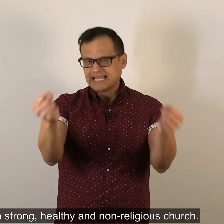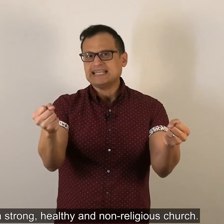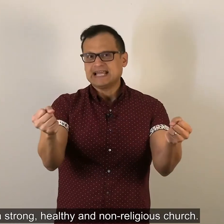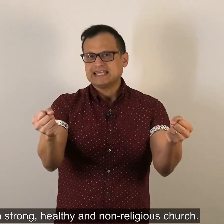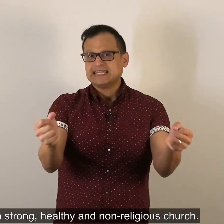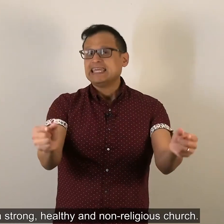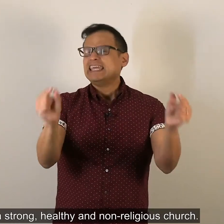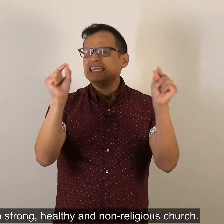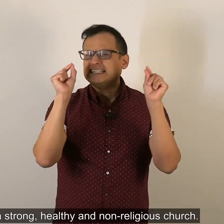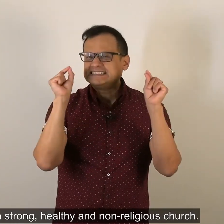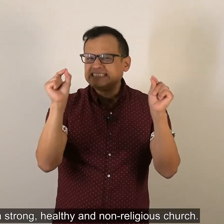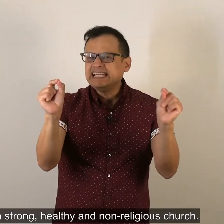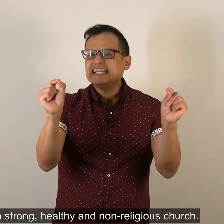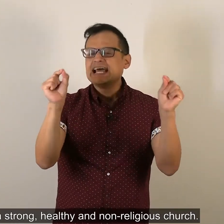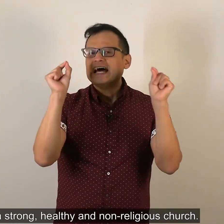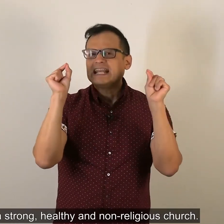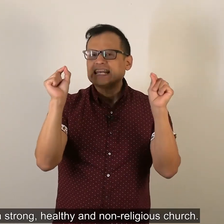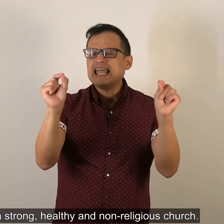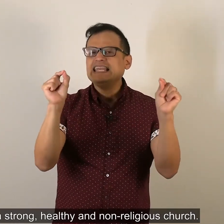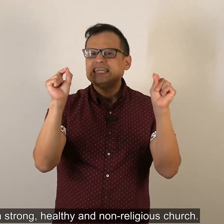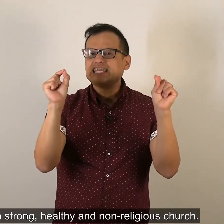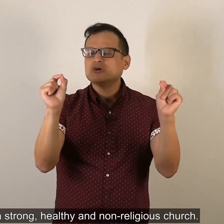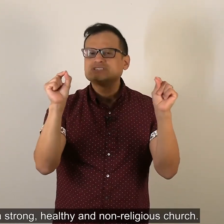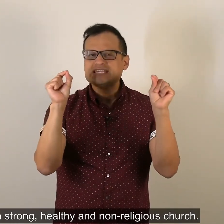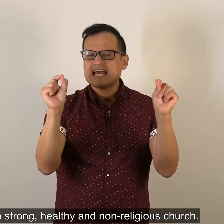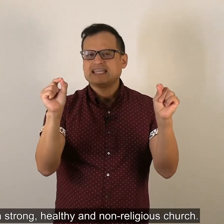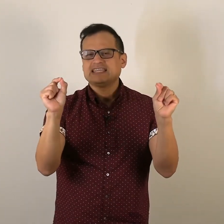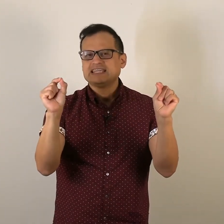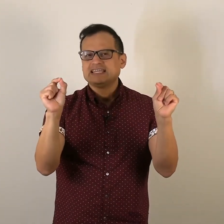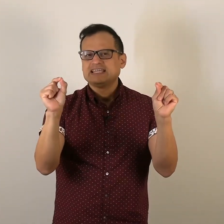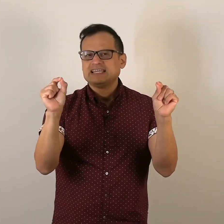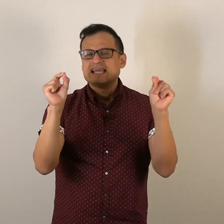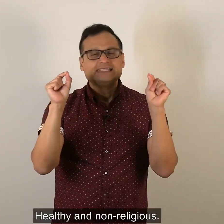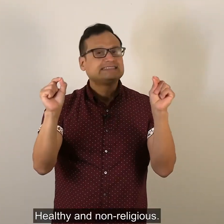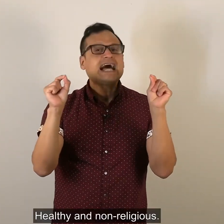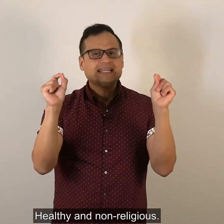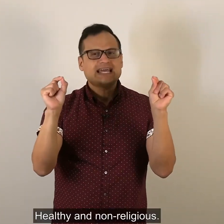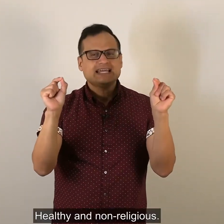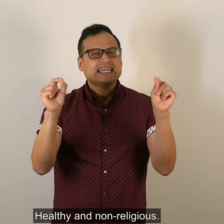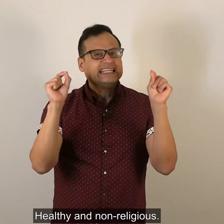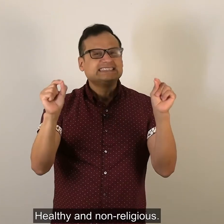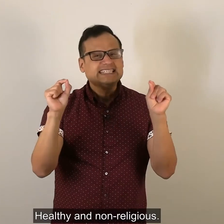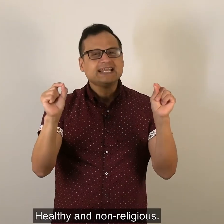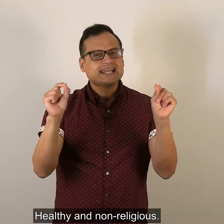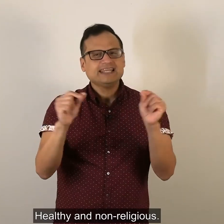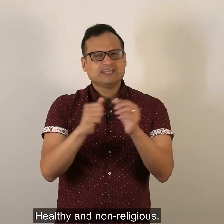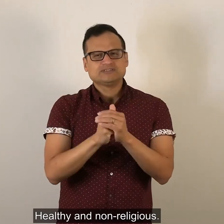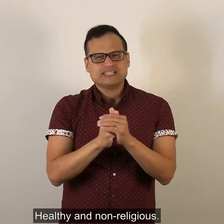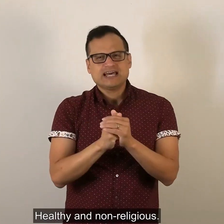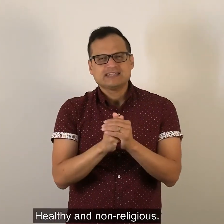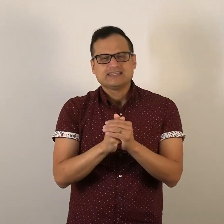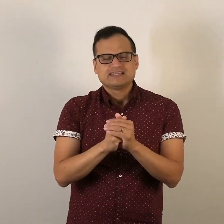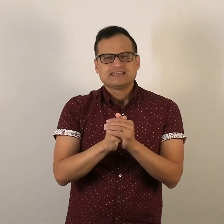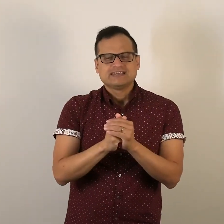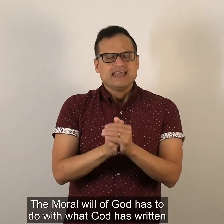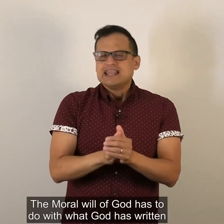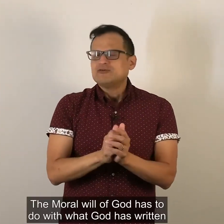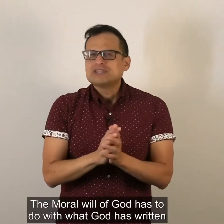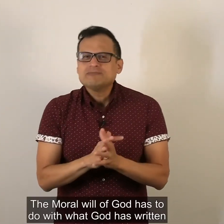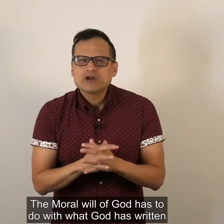sana y sin religiosidad. Sana y sin religiosidad. La voluntad moral